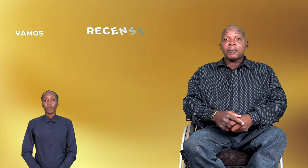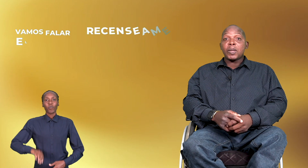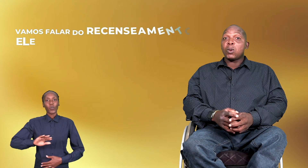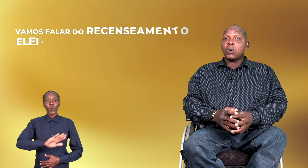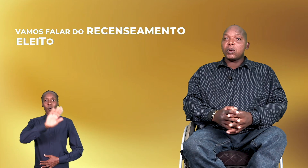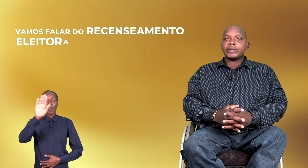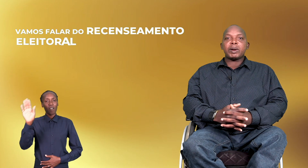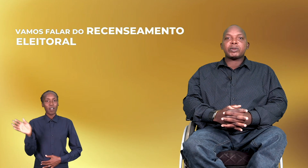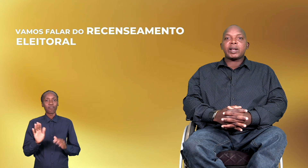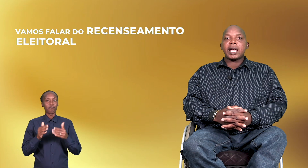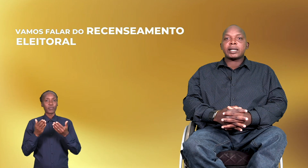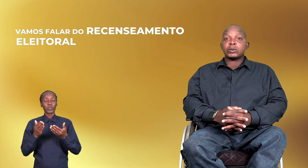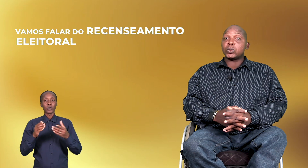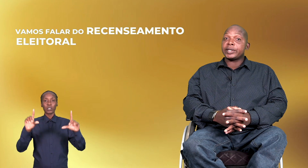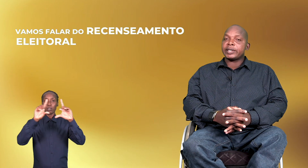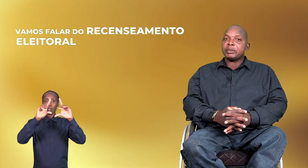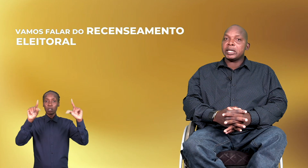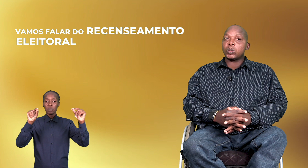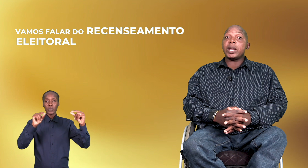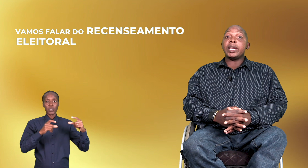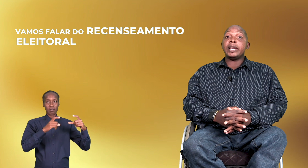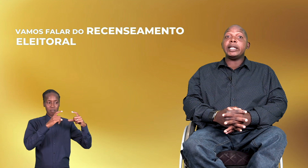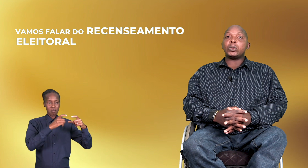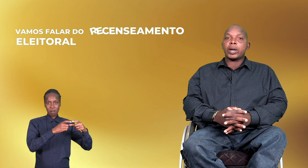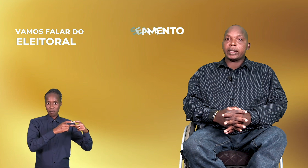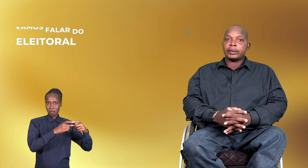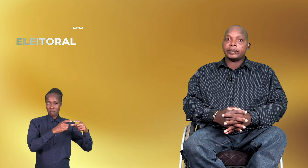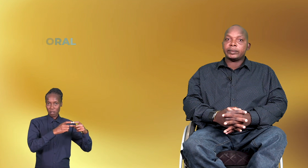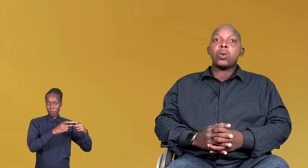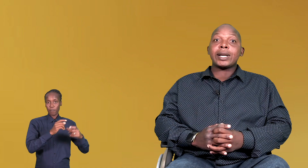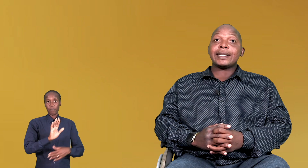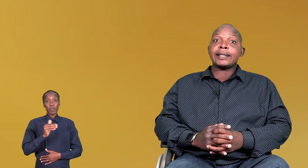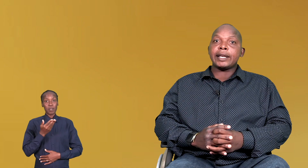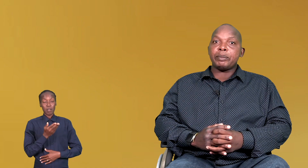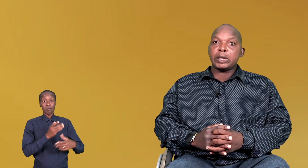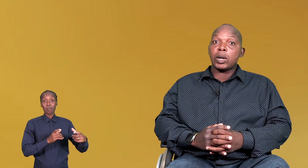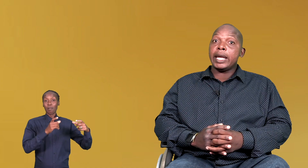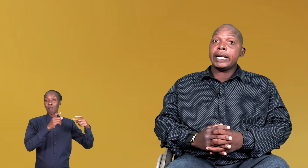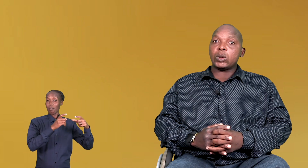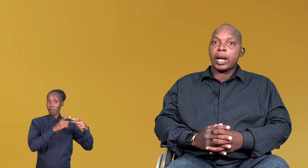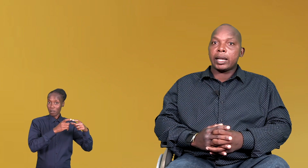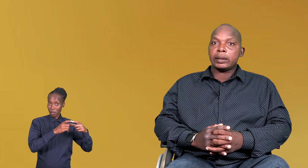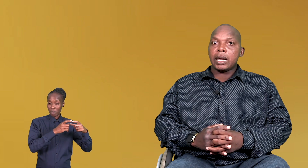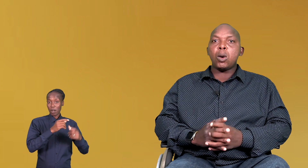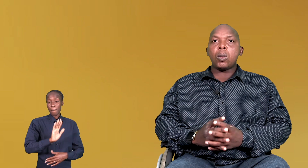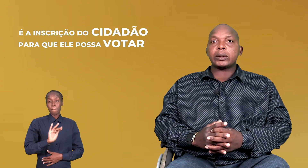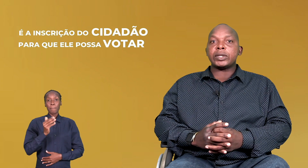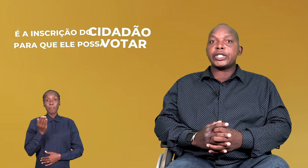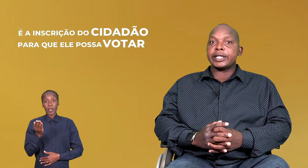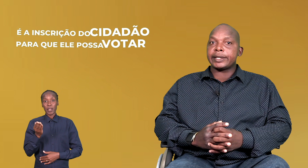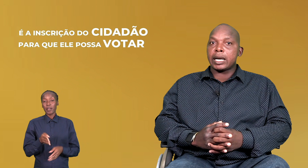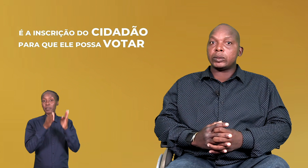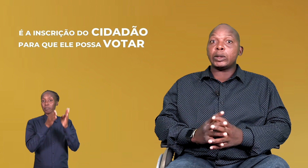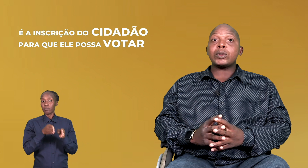Olá, hoje vamos falar do recenseamento eleitoral. O recenseamento eleitoral é um ato